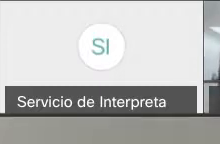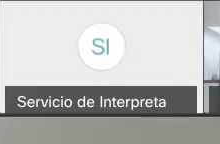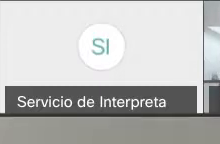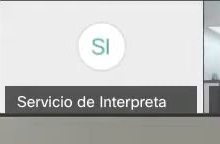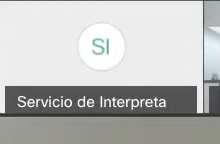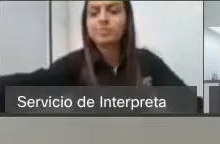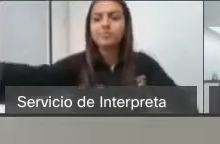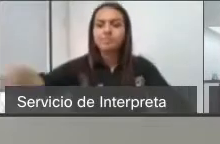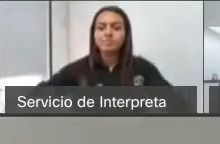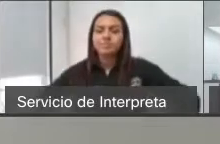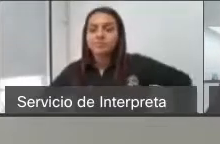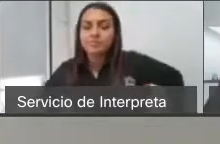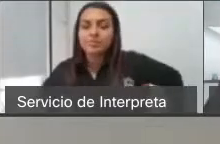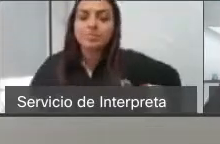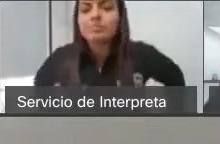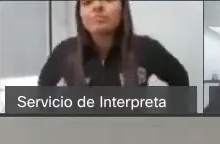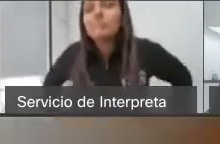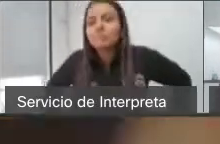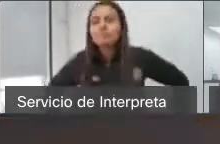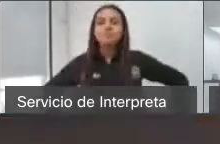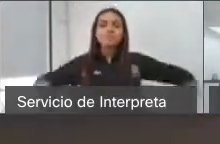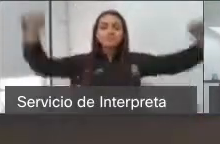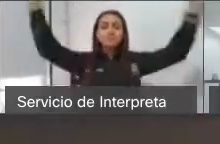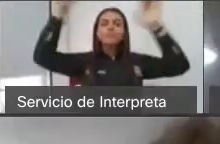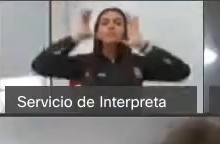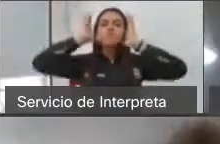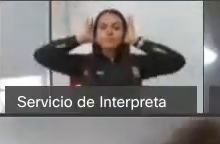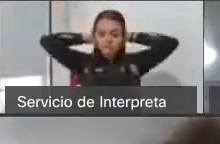Bien. Sí, ¿tú sí te acuerdas de mí?